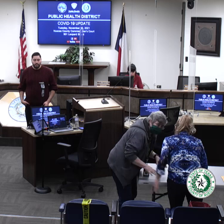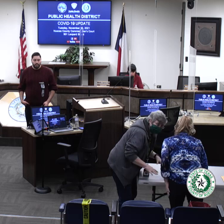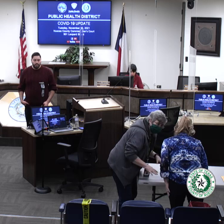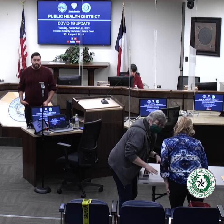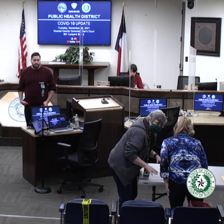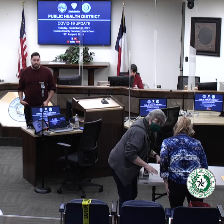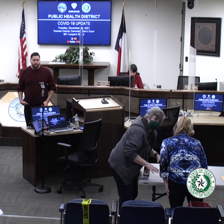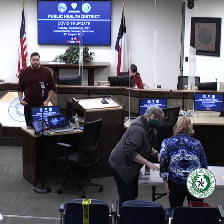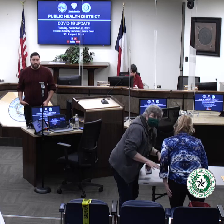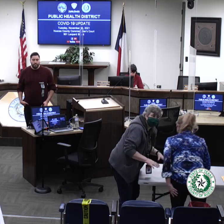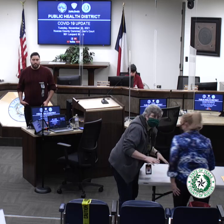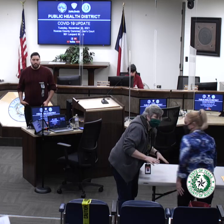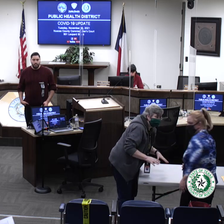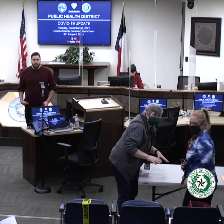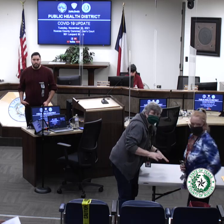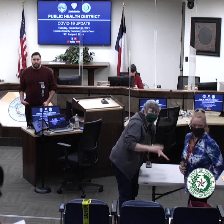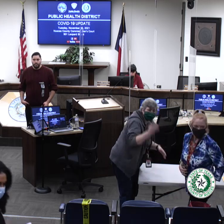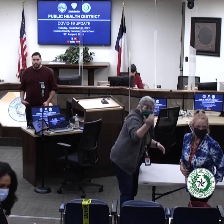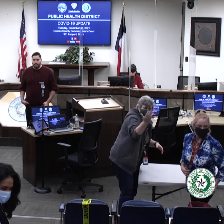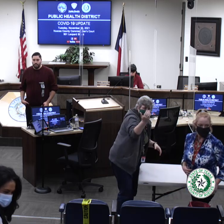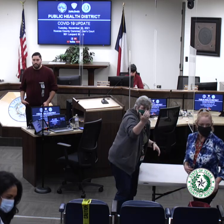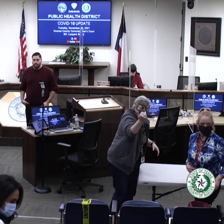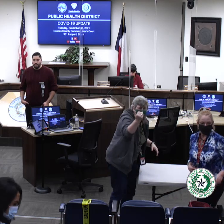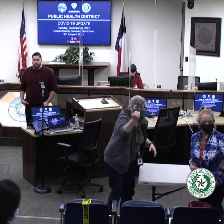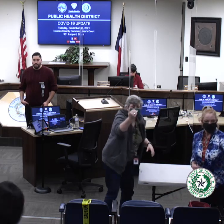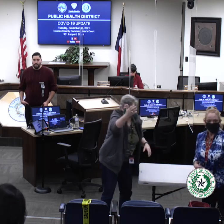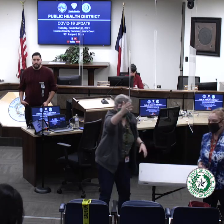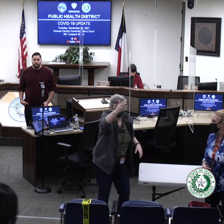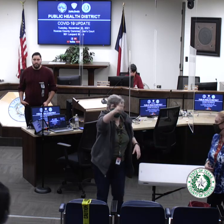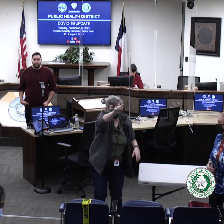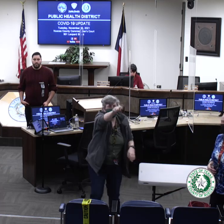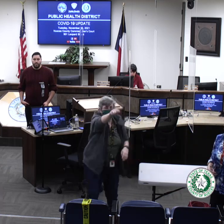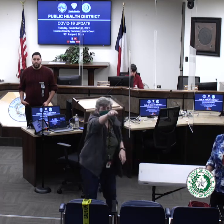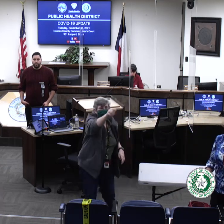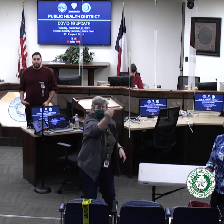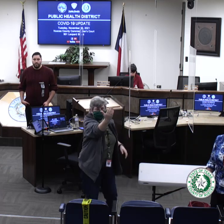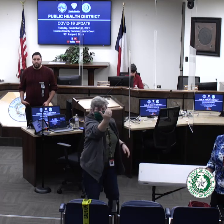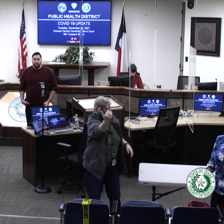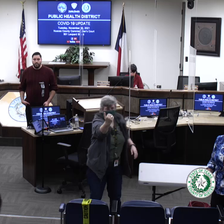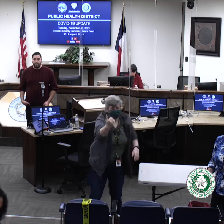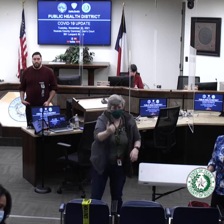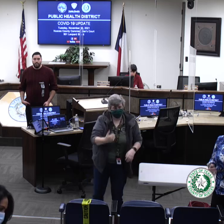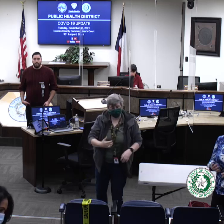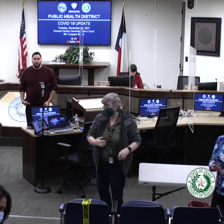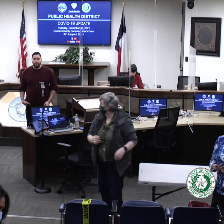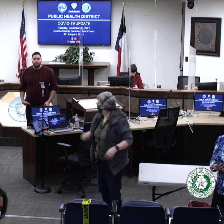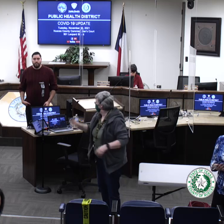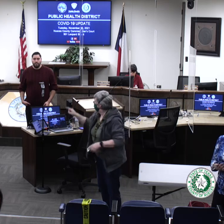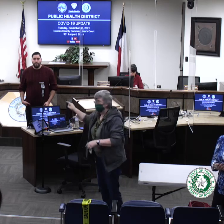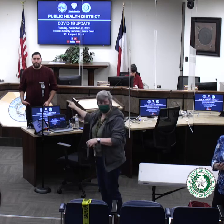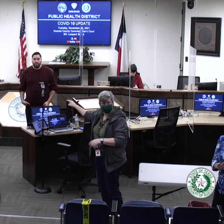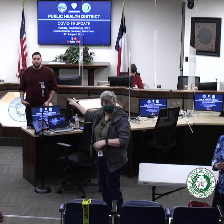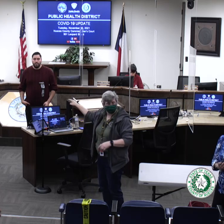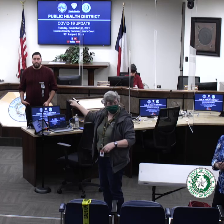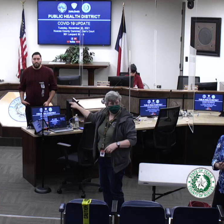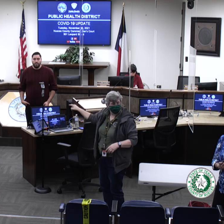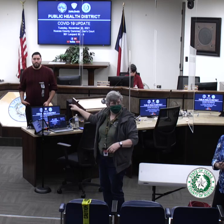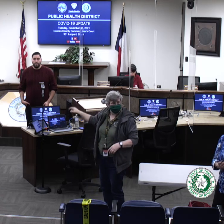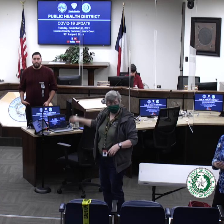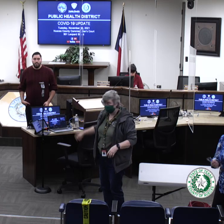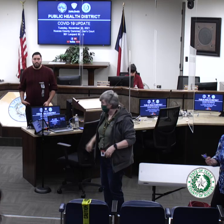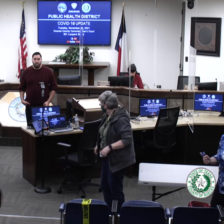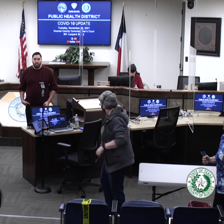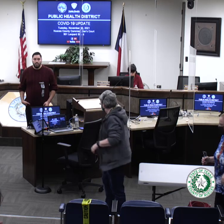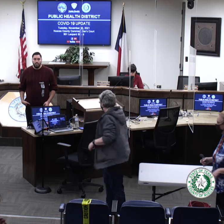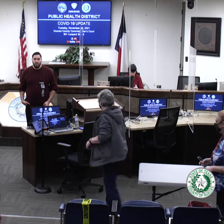virus. Las indicaciones iniciales muestran que aquellos que están vacunados con una vacuna que aún es válida, lo que significa que aún tienen anticuerpos o